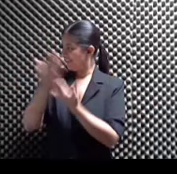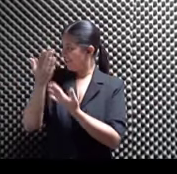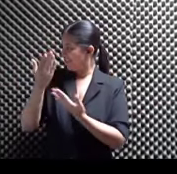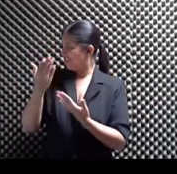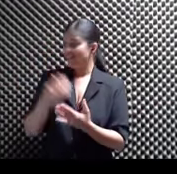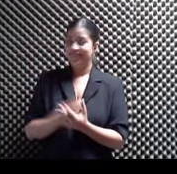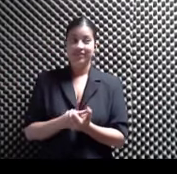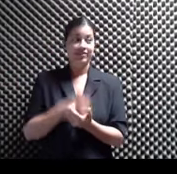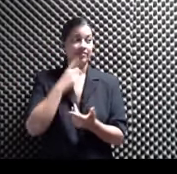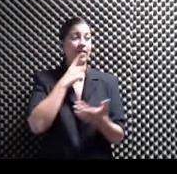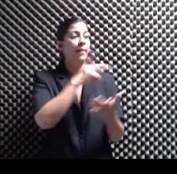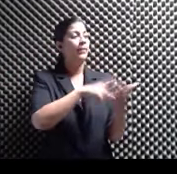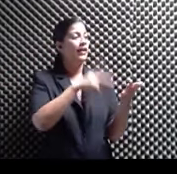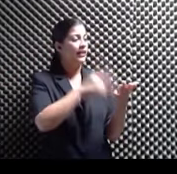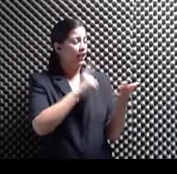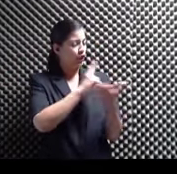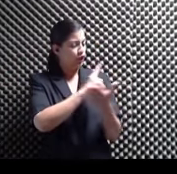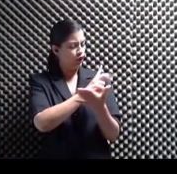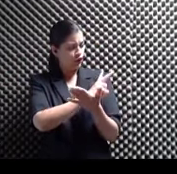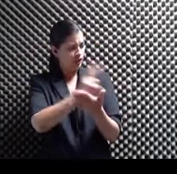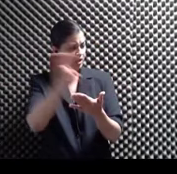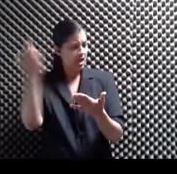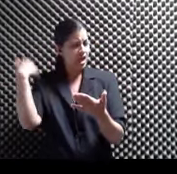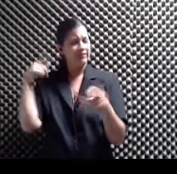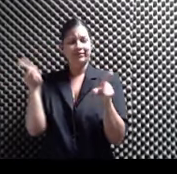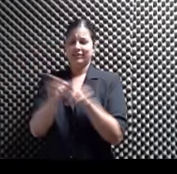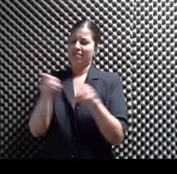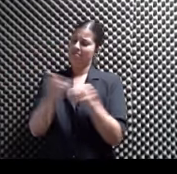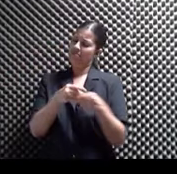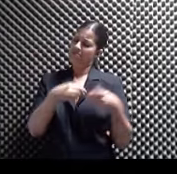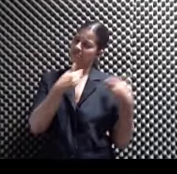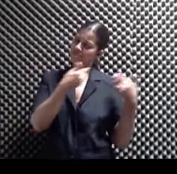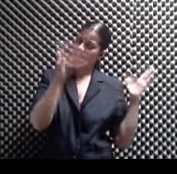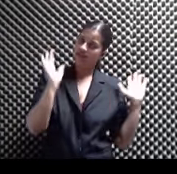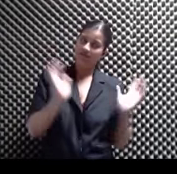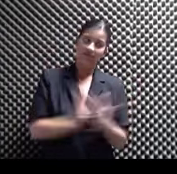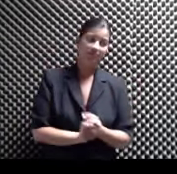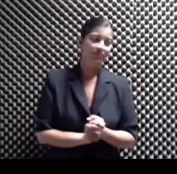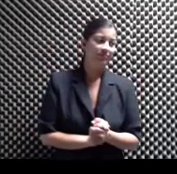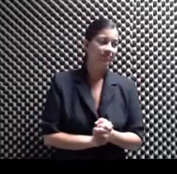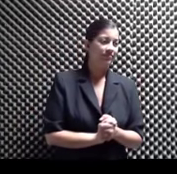Arriba, rey. Ella entregó la planilla hace 2 semanas también, mira, está feliz. Sí. ¿Y las pruebas?